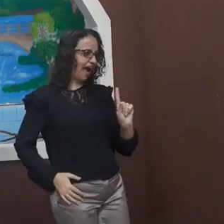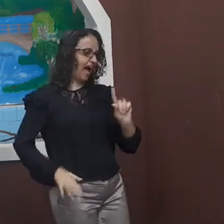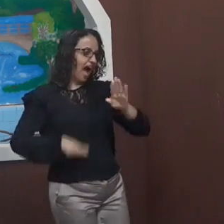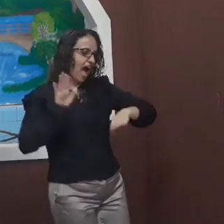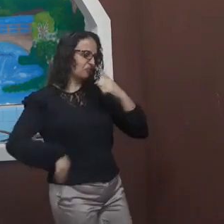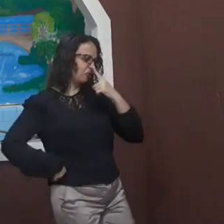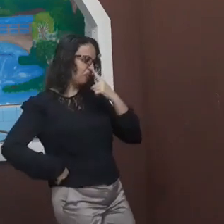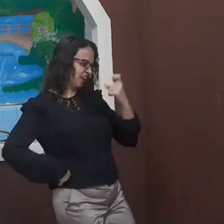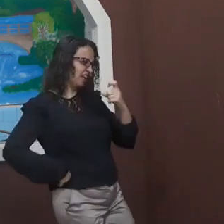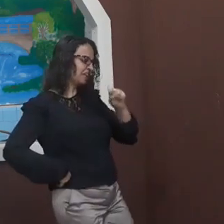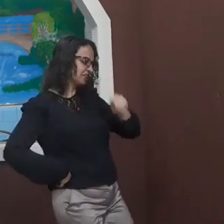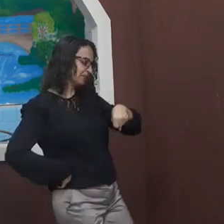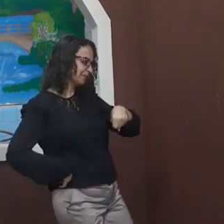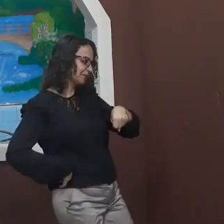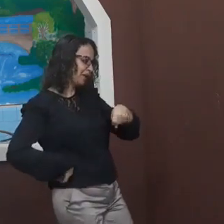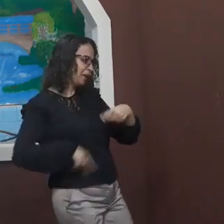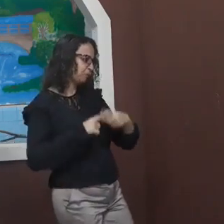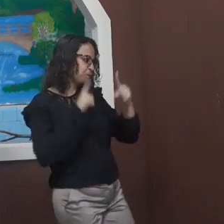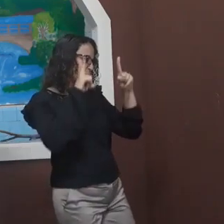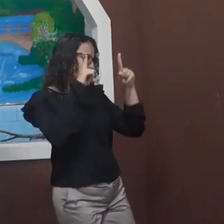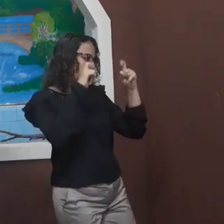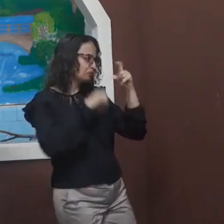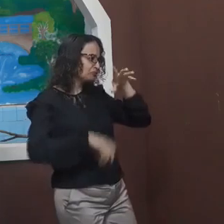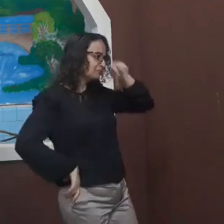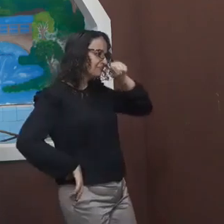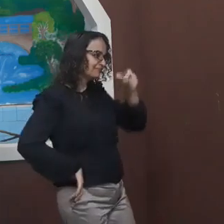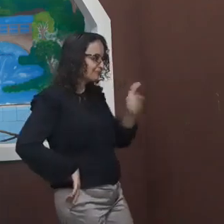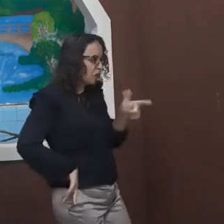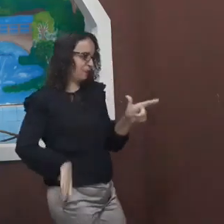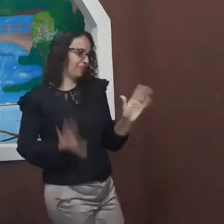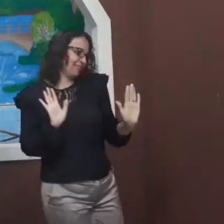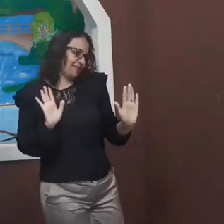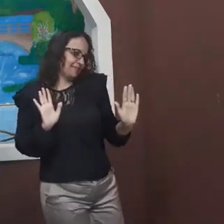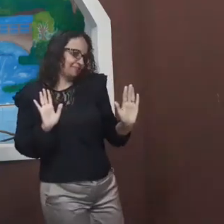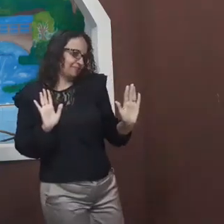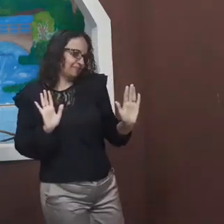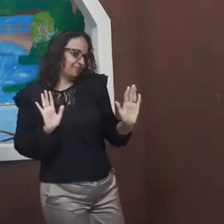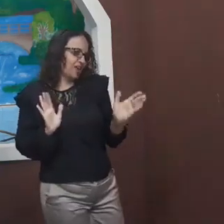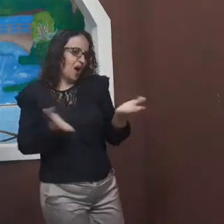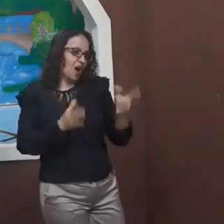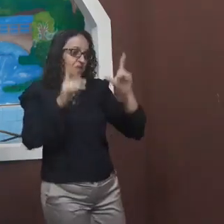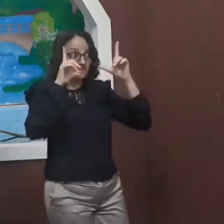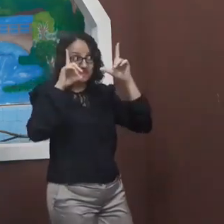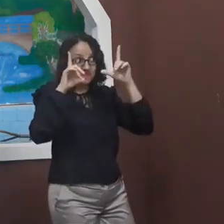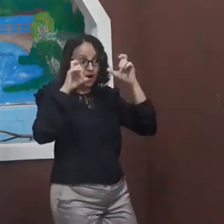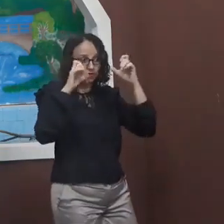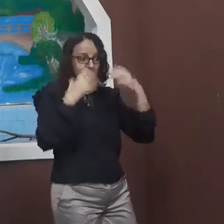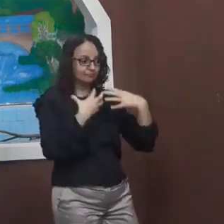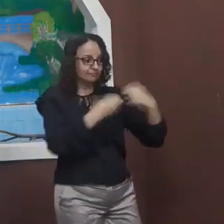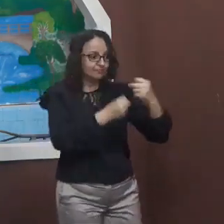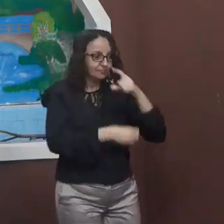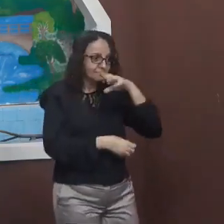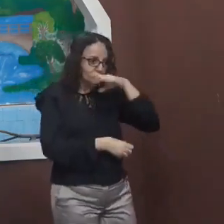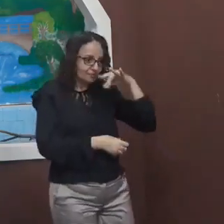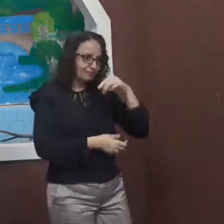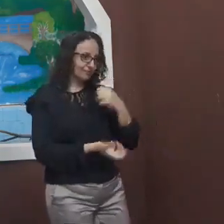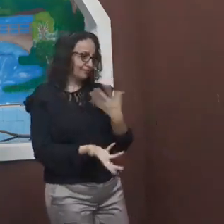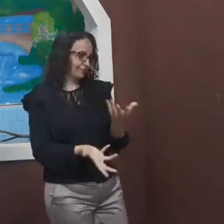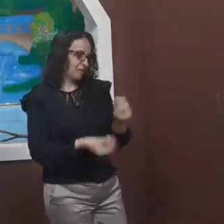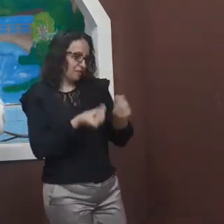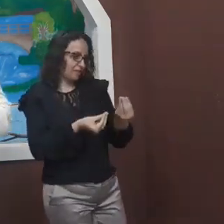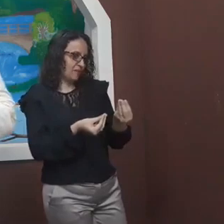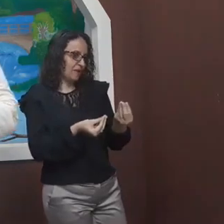talvez, porque a foto vai sair a cheiro, né? A foto não faz a captação do odor. Mas cabelo arrumado, tudo